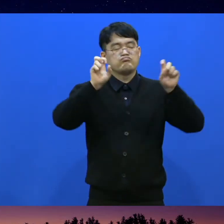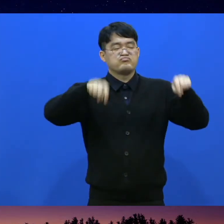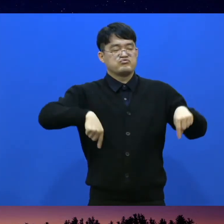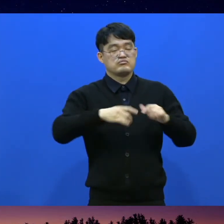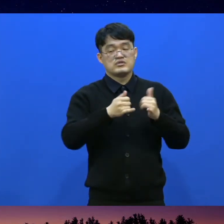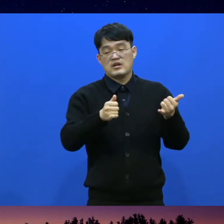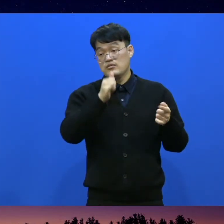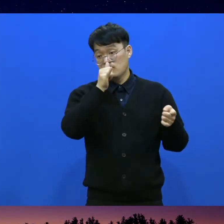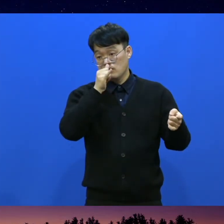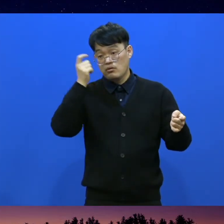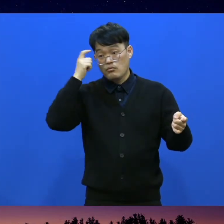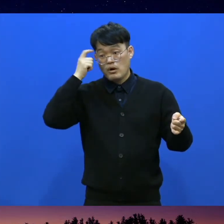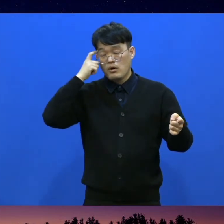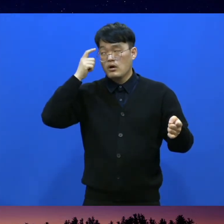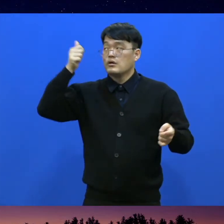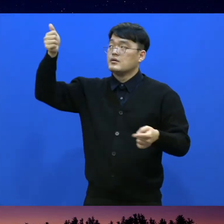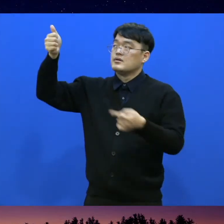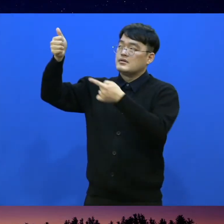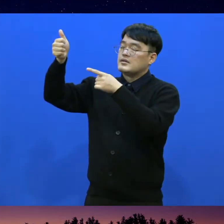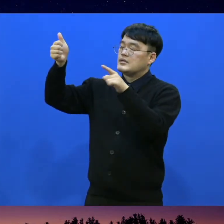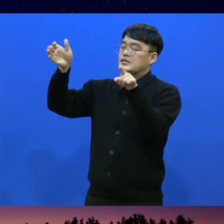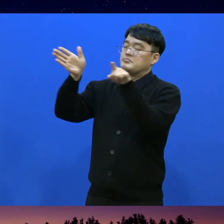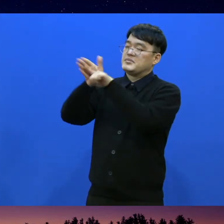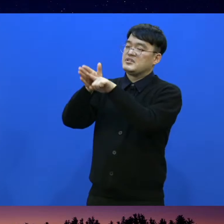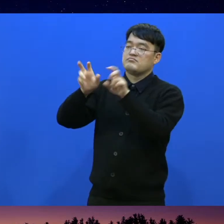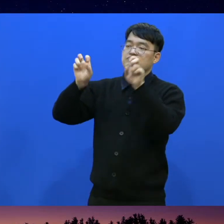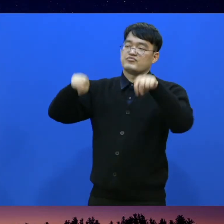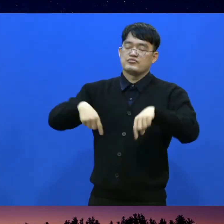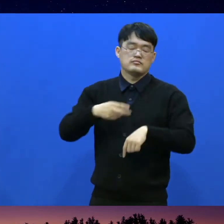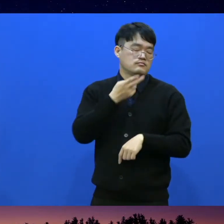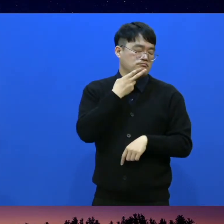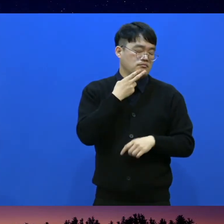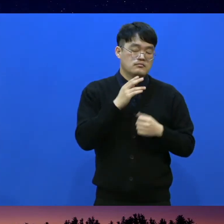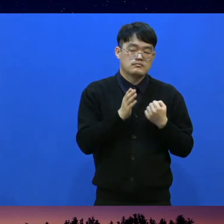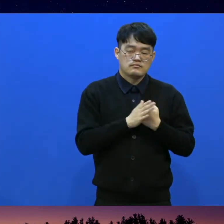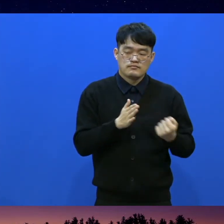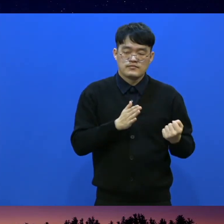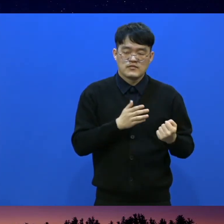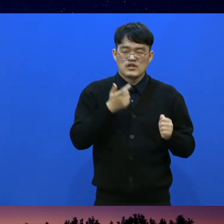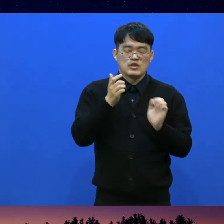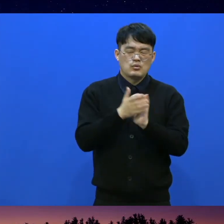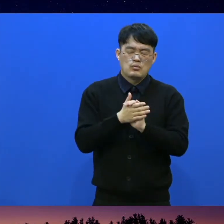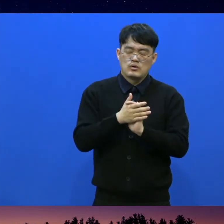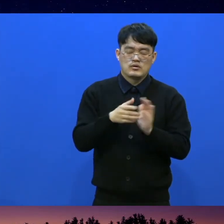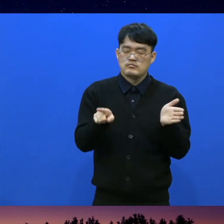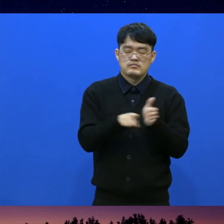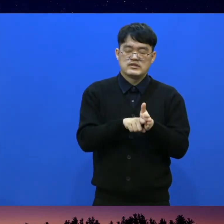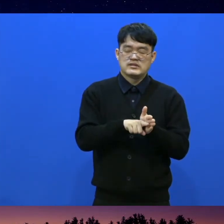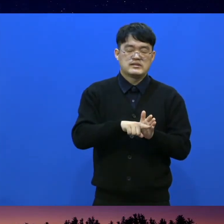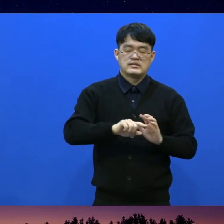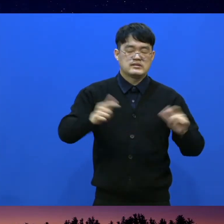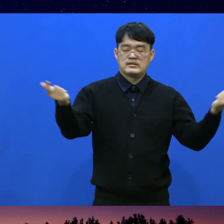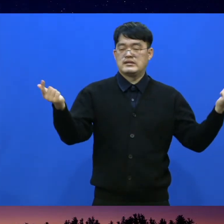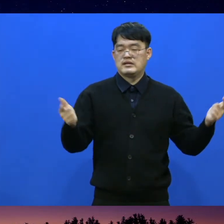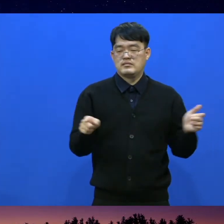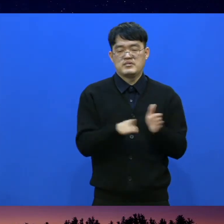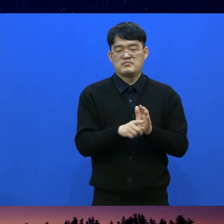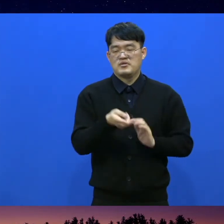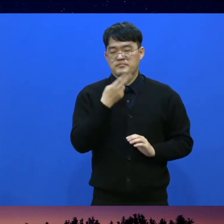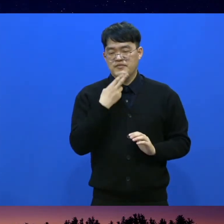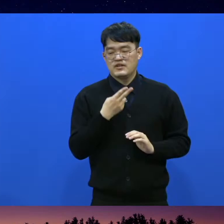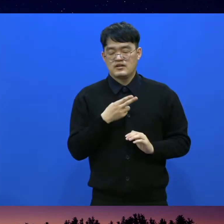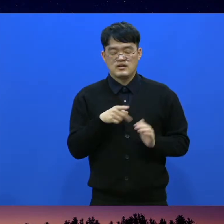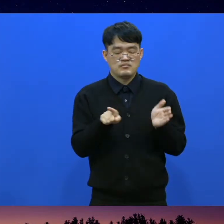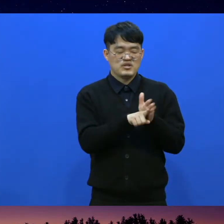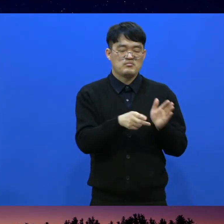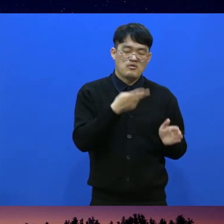왜요? 그분을 신뢰하지 않기 때문에. 기도 자체를 믿지를 않아요. 믿음의 결여로